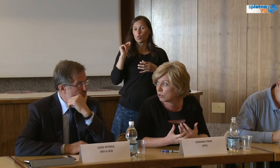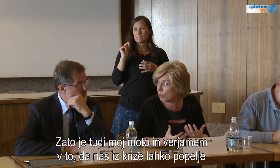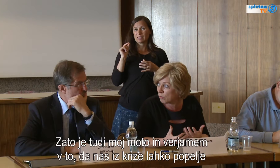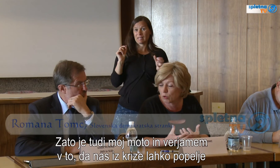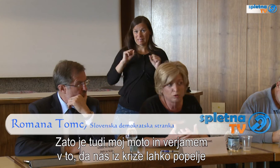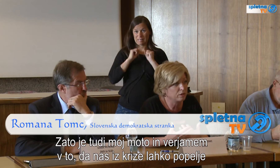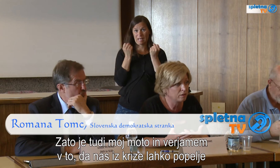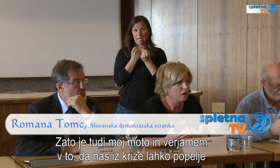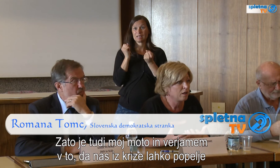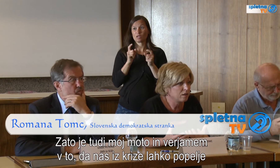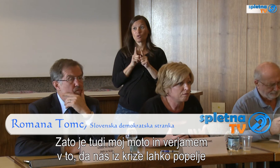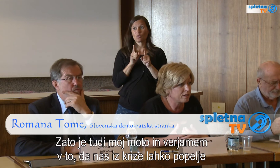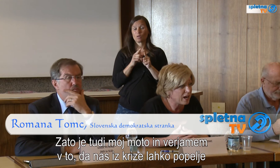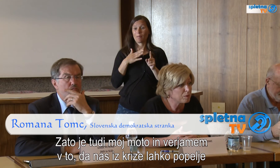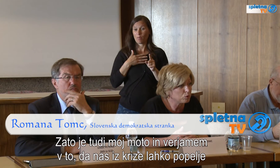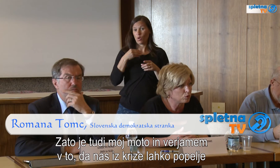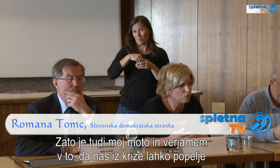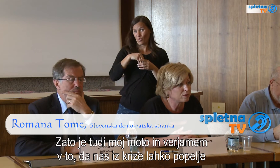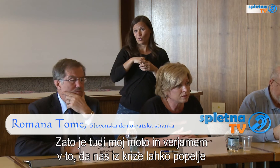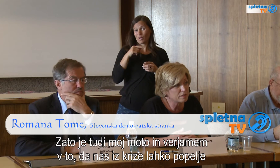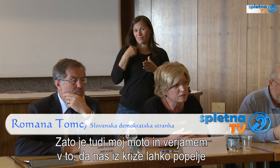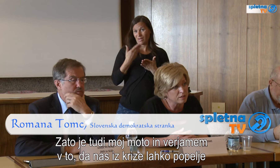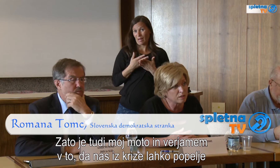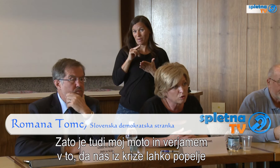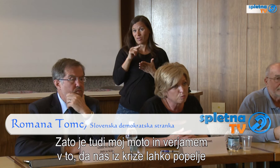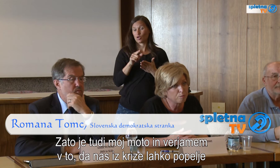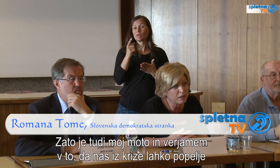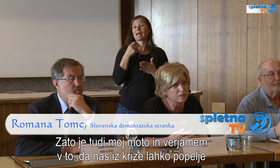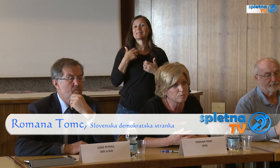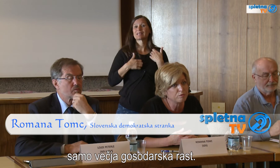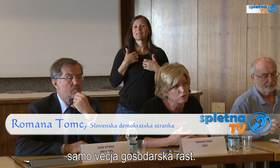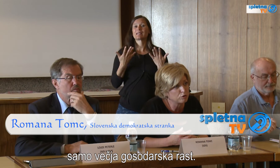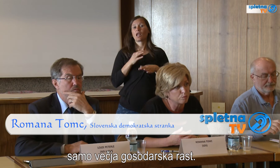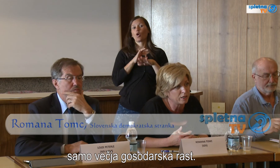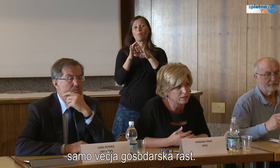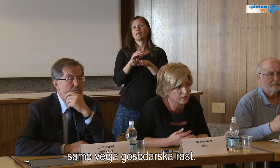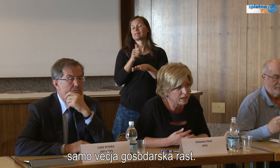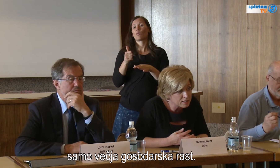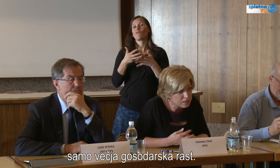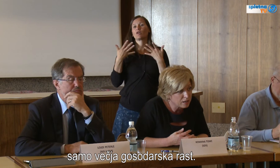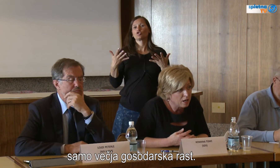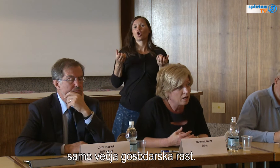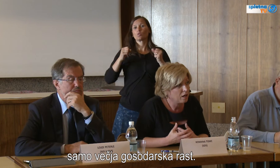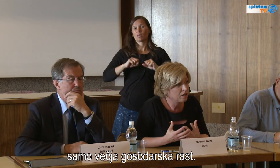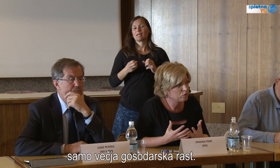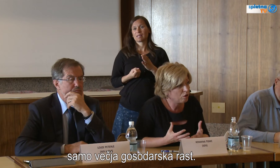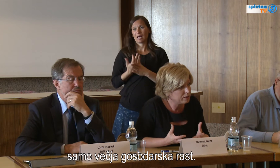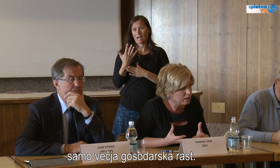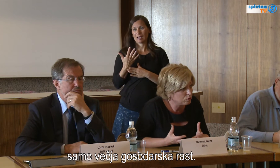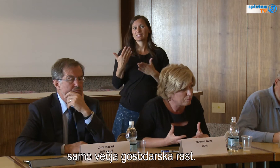To je tudi moj moto in verjamem v to, da nas iz krize lahko popelje samo večja gospodarska rast.